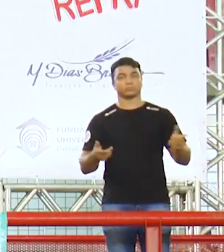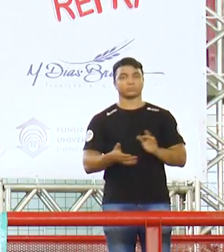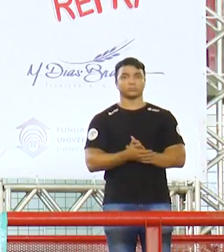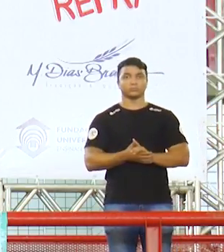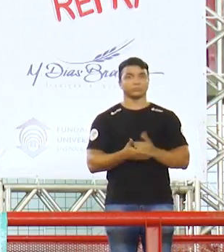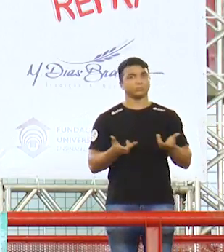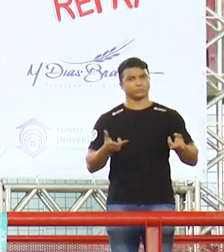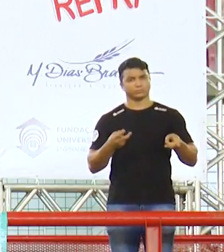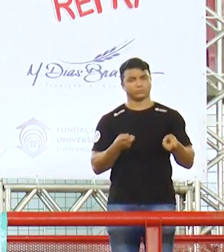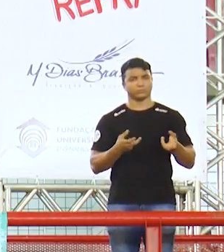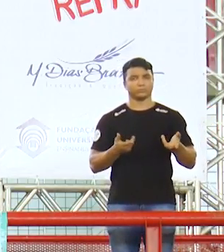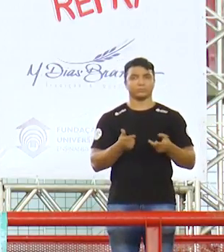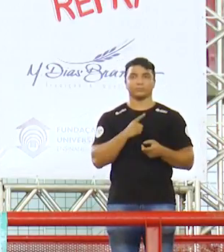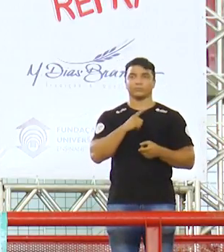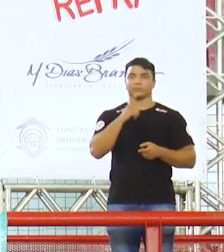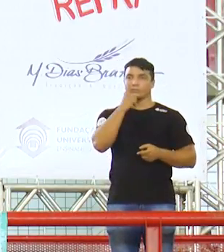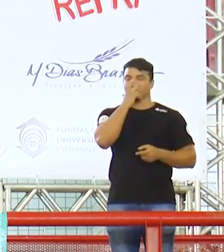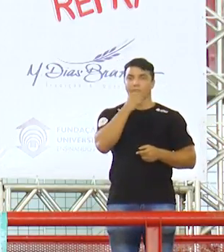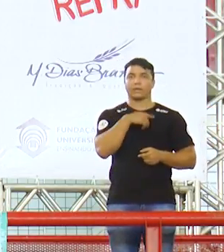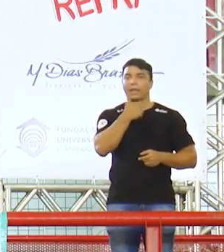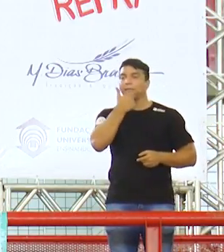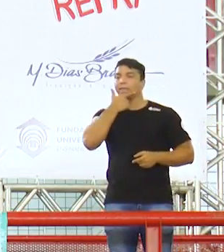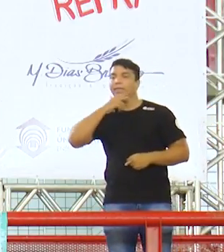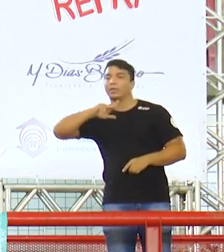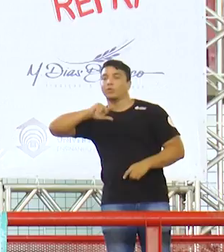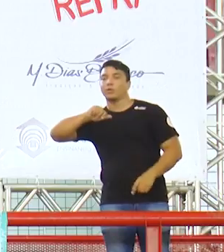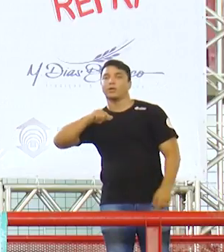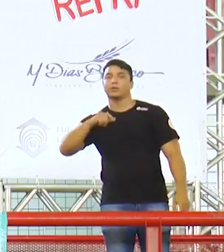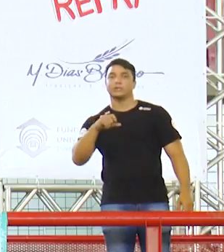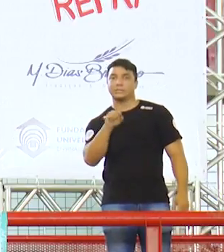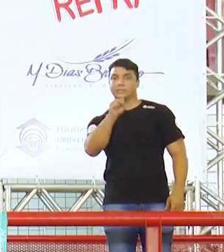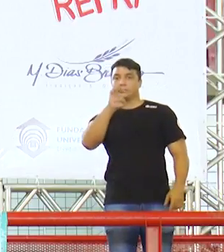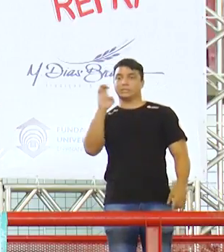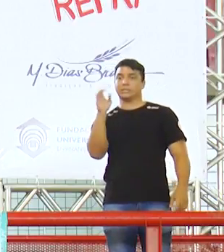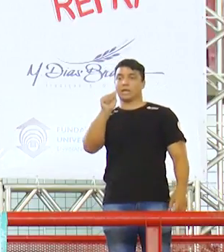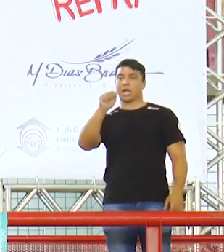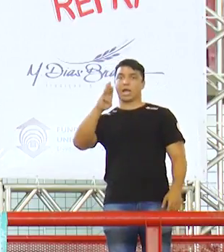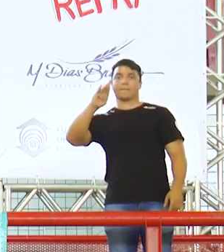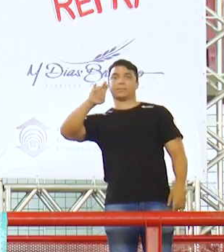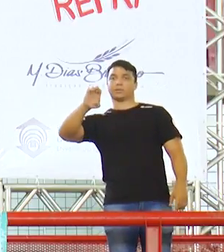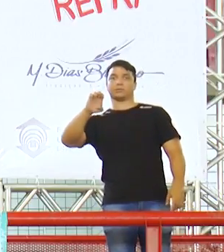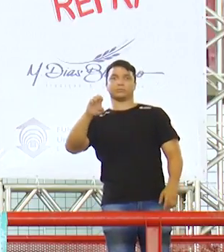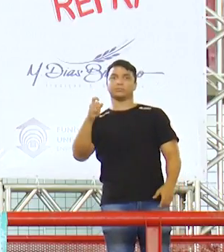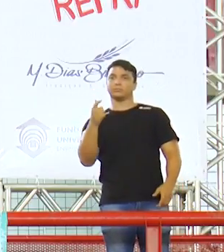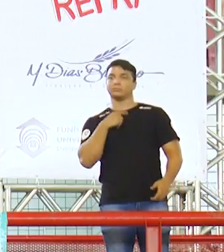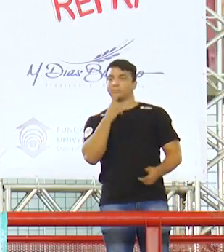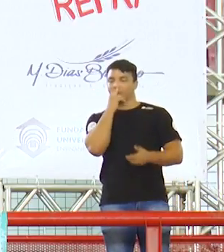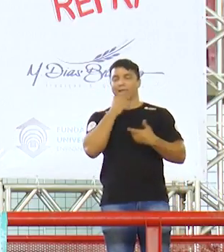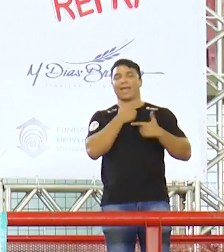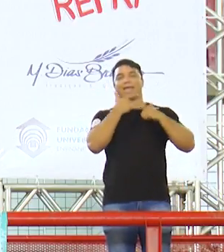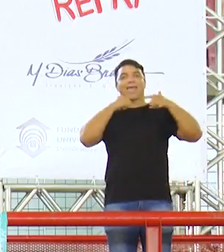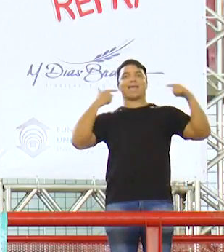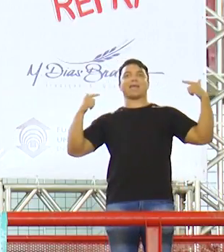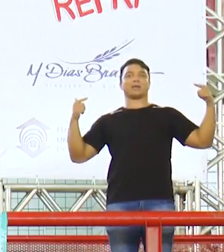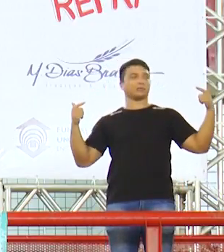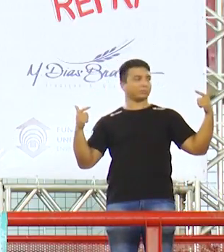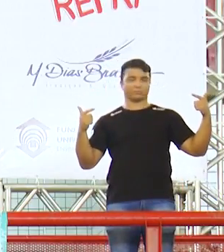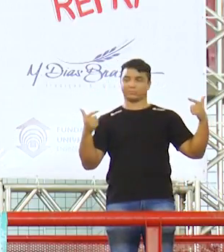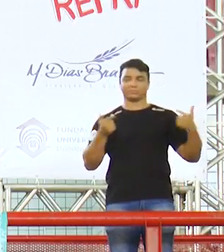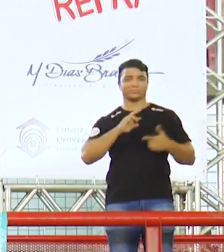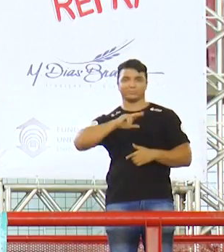Não é não? Cearense não ri, ele se abre. Tu está se abrindo de quê?